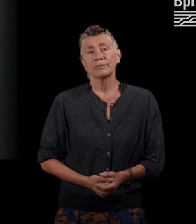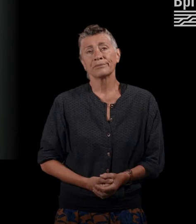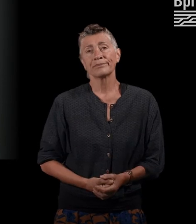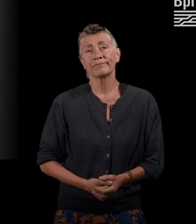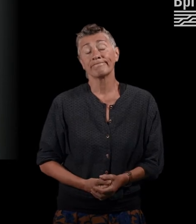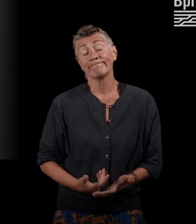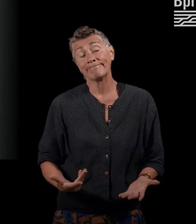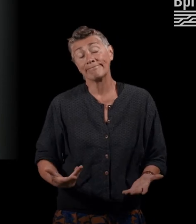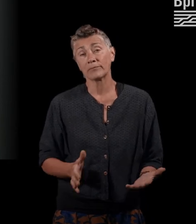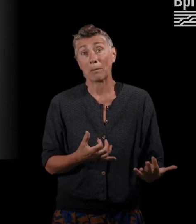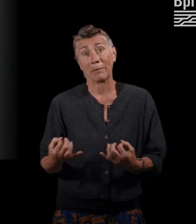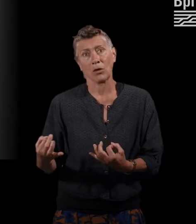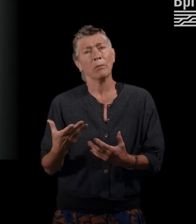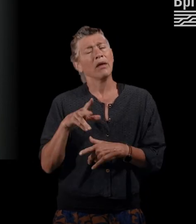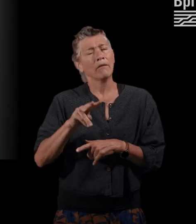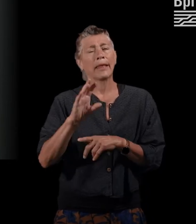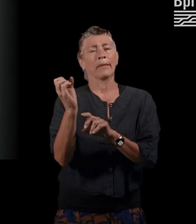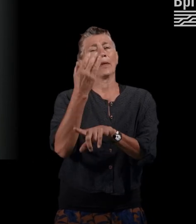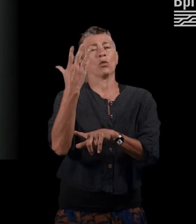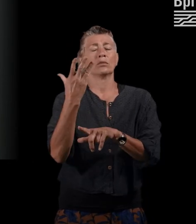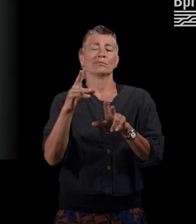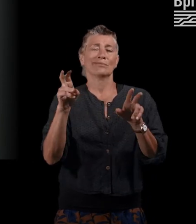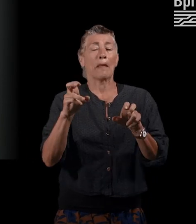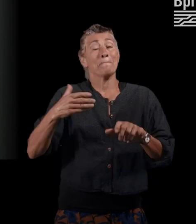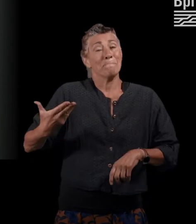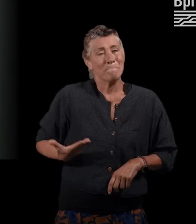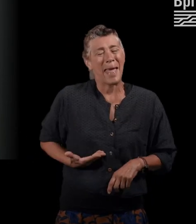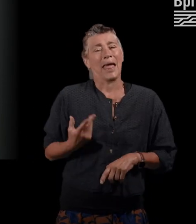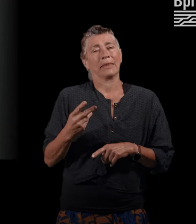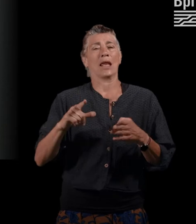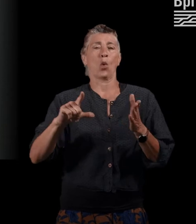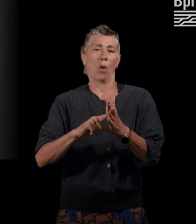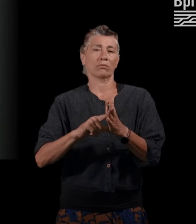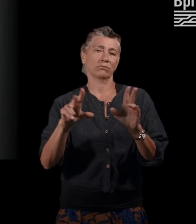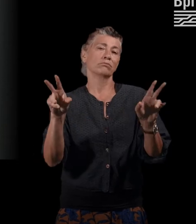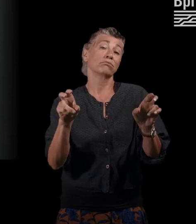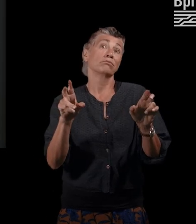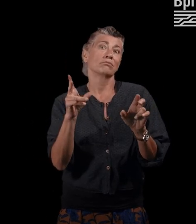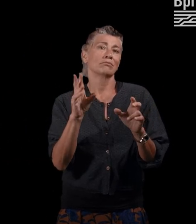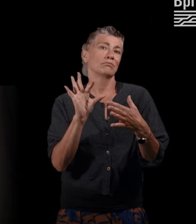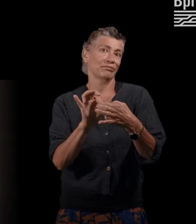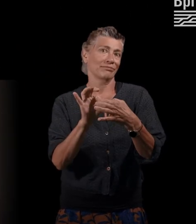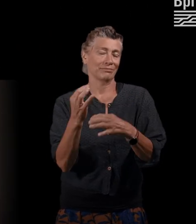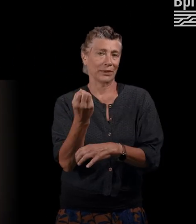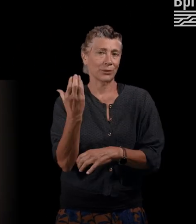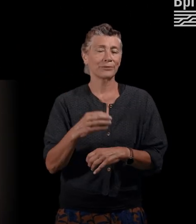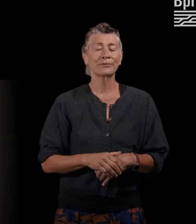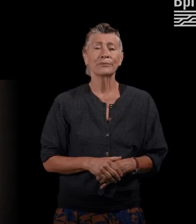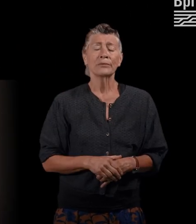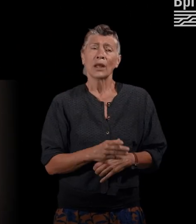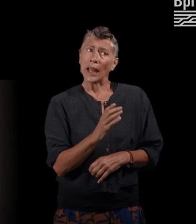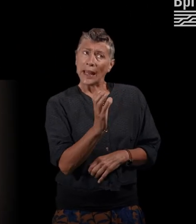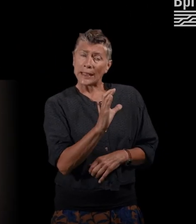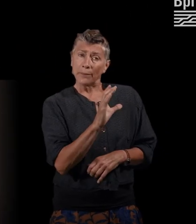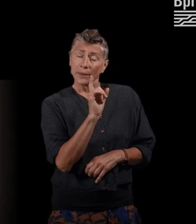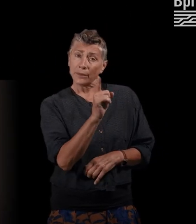en permanence. Mais la devise de Beyrouth, c'est oui, Beyrouth, mère des lois. Mère des lois. Camille et Moun, vous l'avez